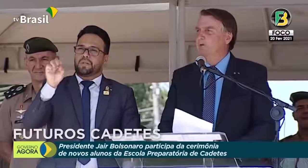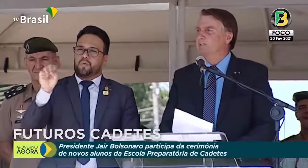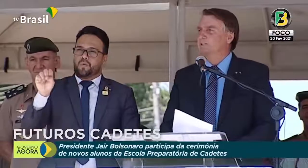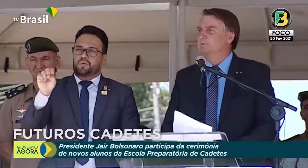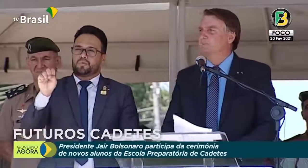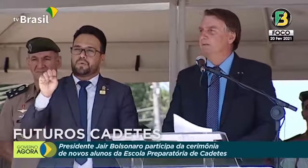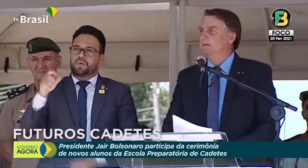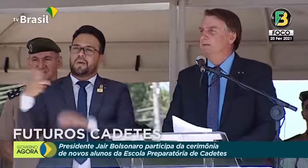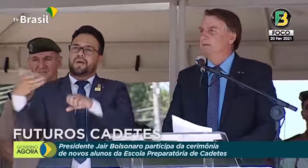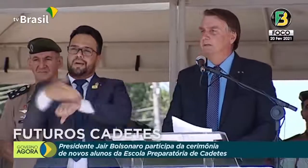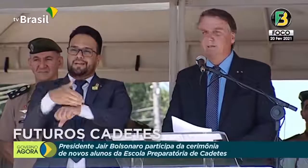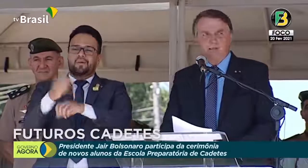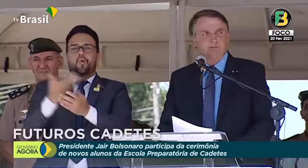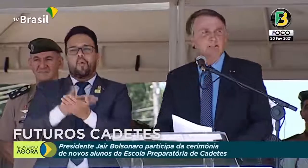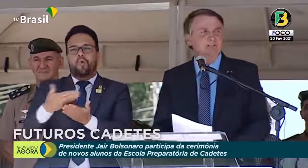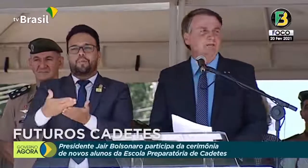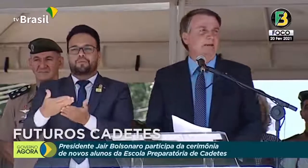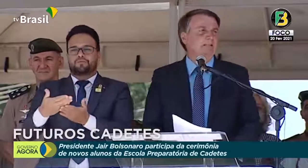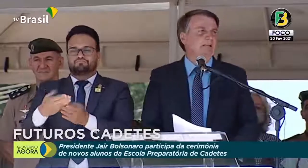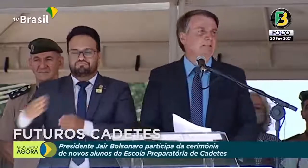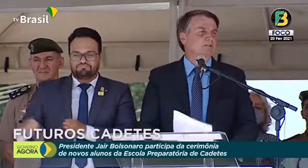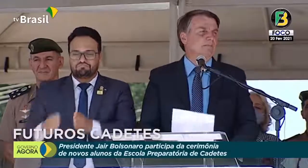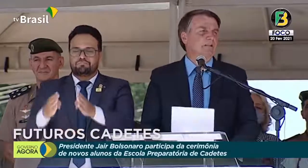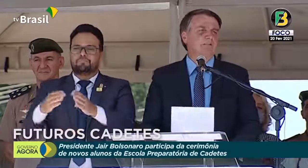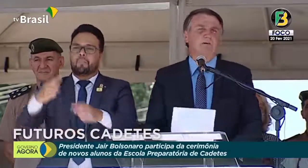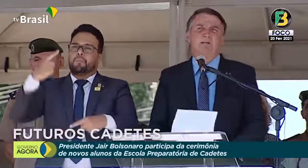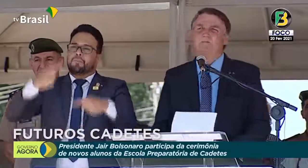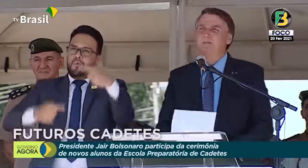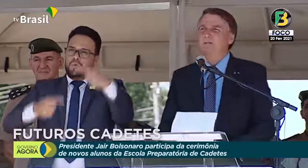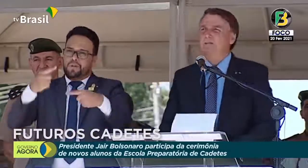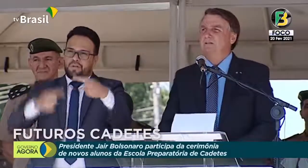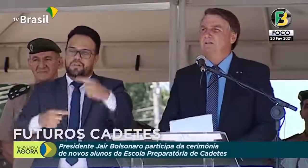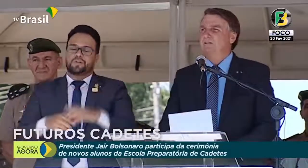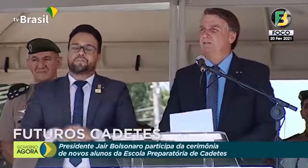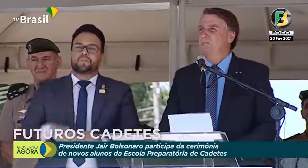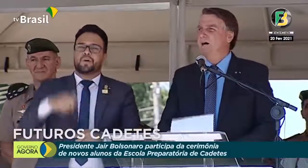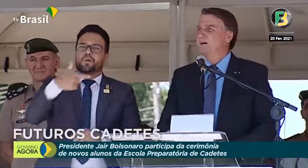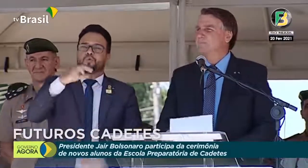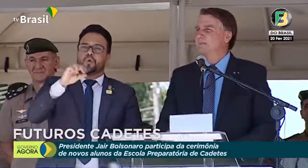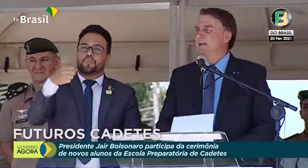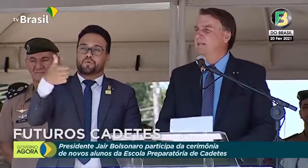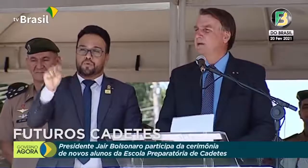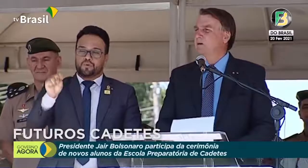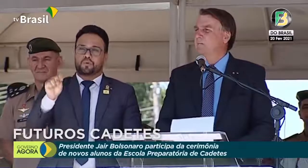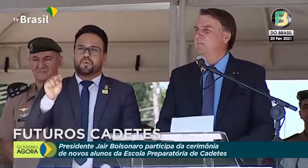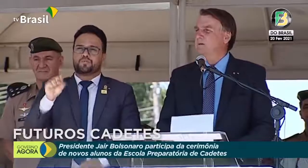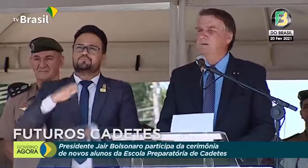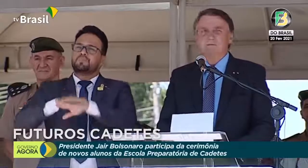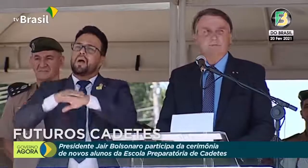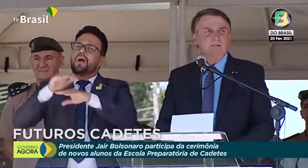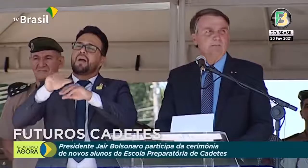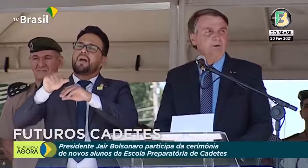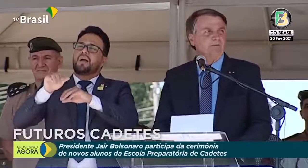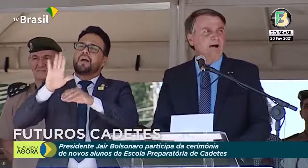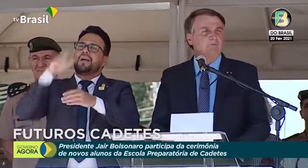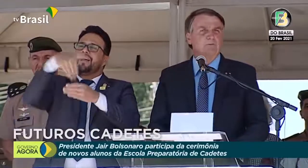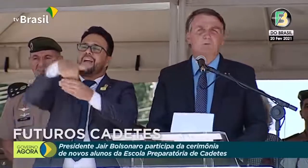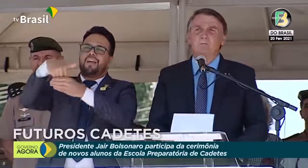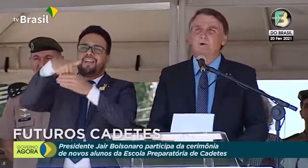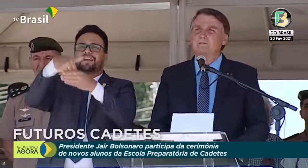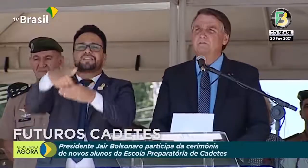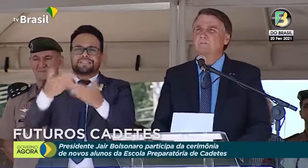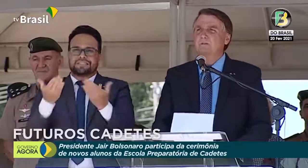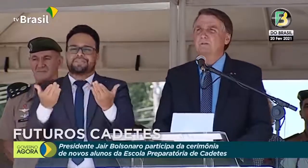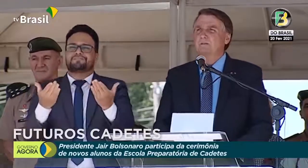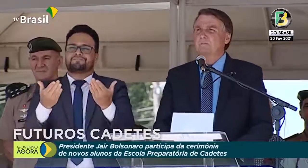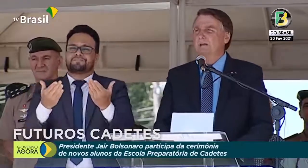1988, entrei na política. E quis o destino ainda que 2018, numa eleição improvável